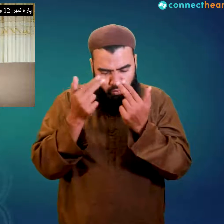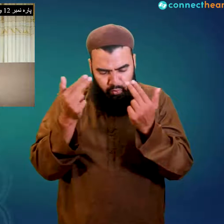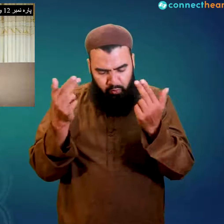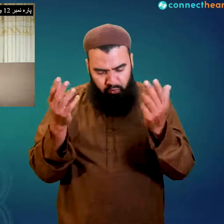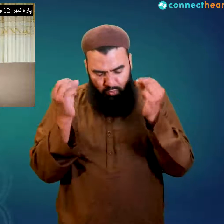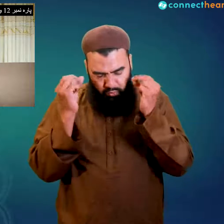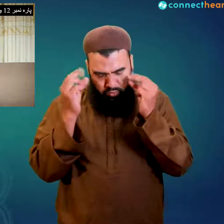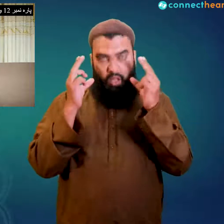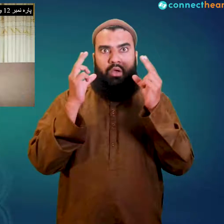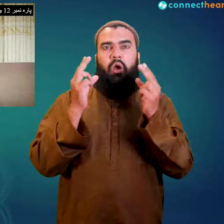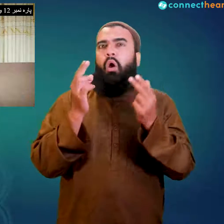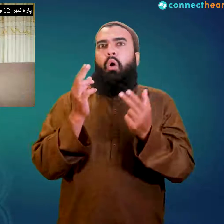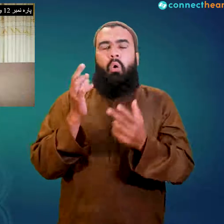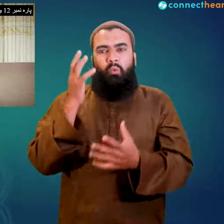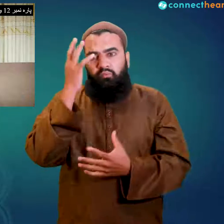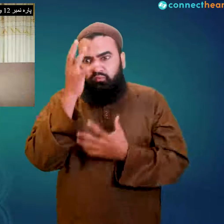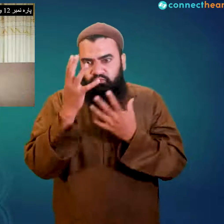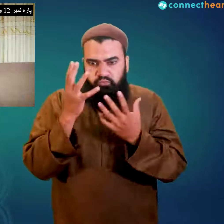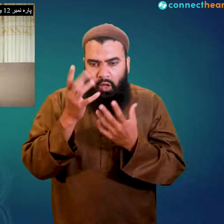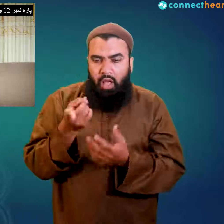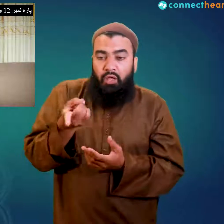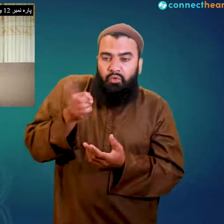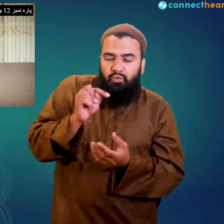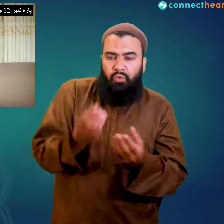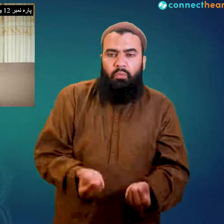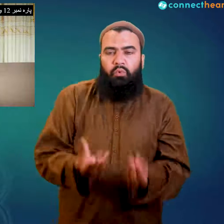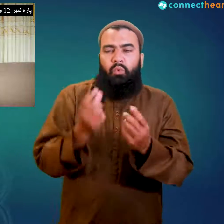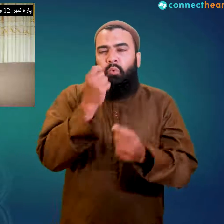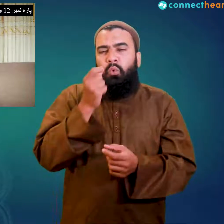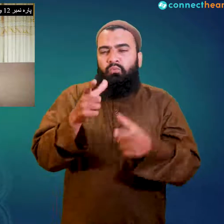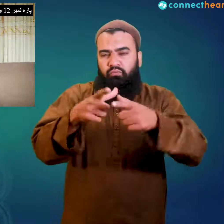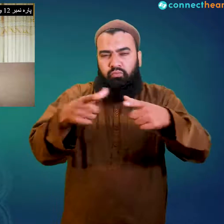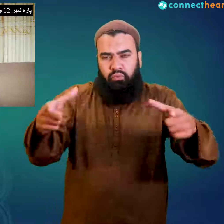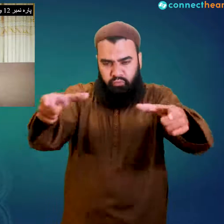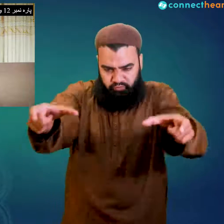بھی یوسف علیہ السلام نے اس بادشاہ کو بتا دیا۔